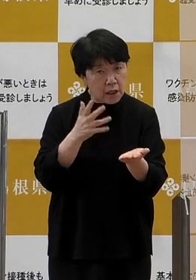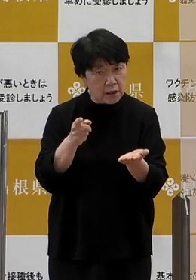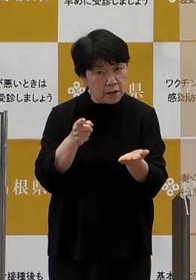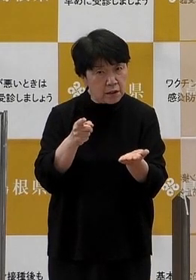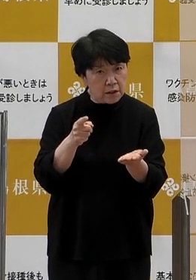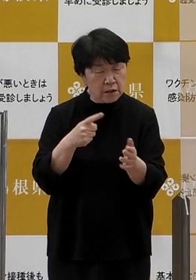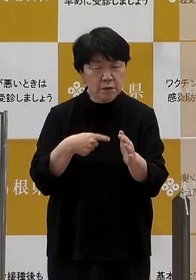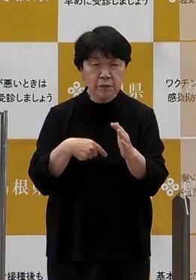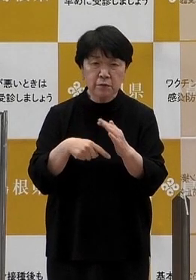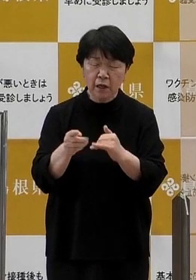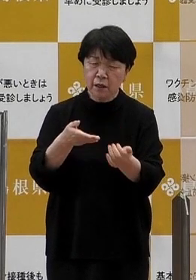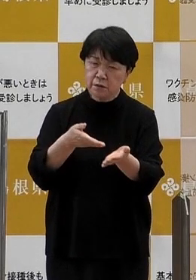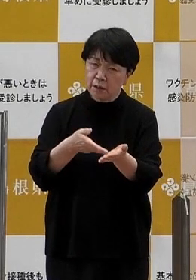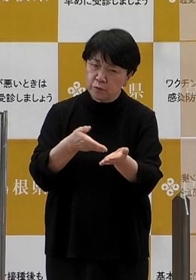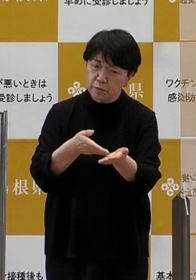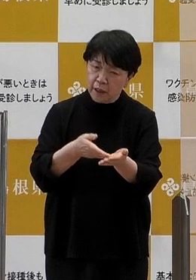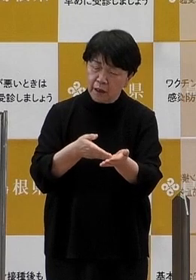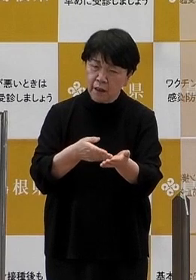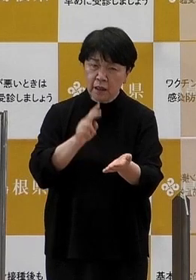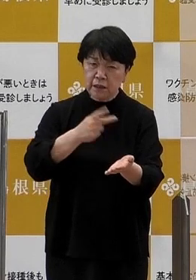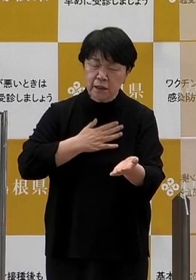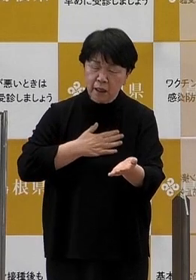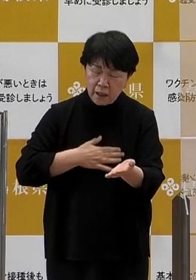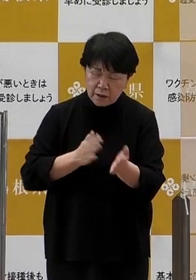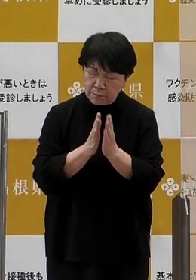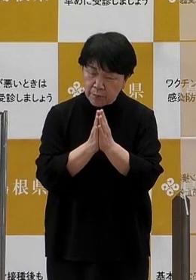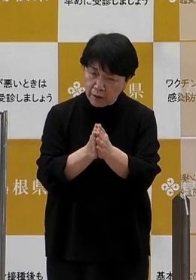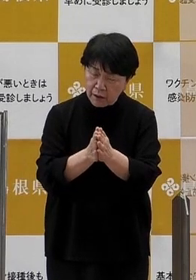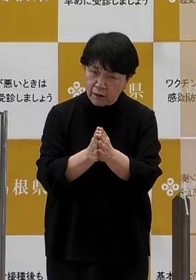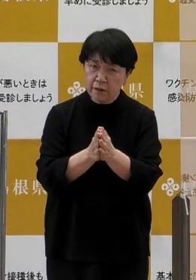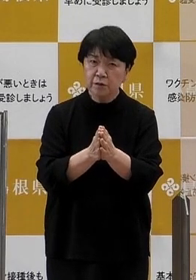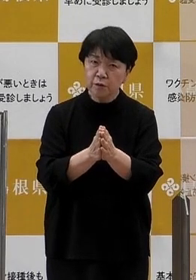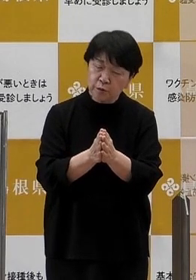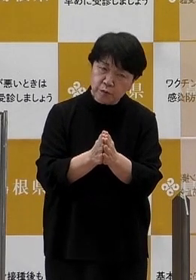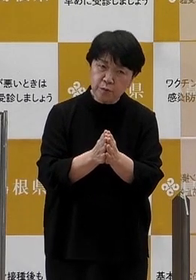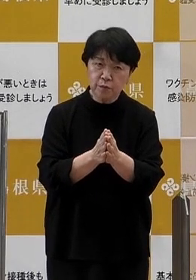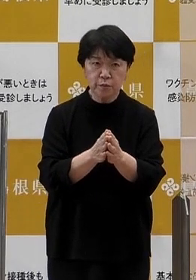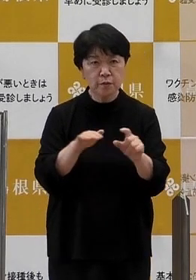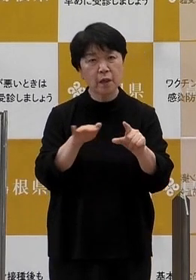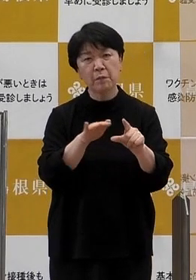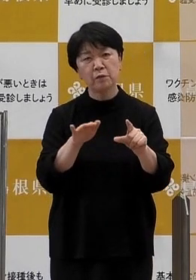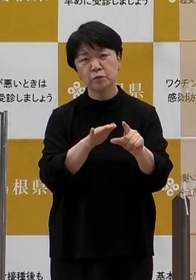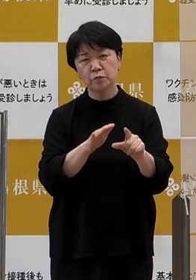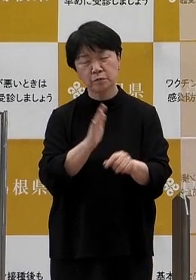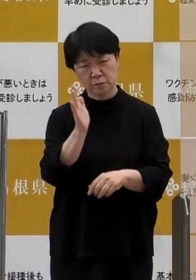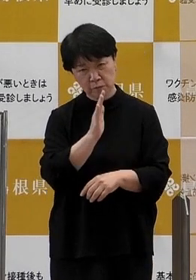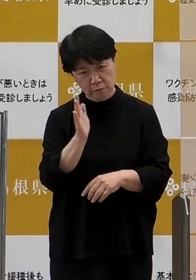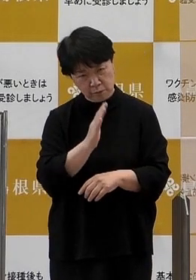明するとか、なんか理解を求めるとか、そういうレベルの問題じゃないので、